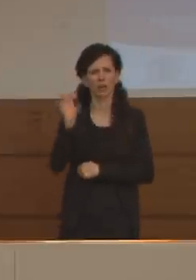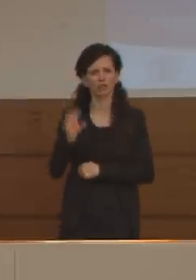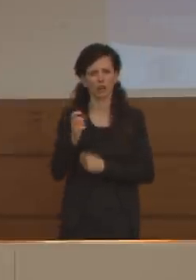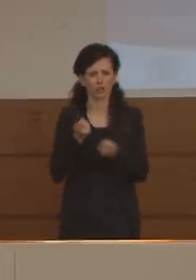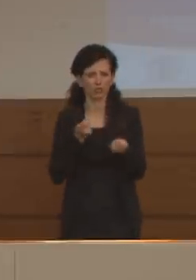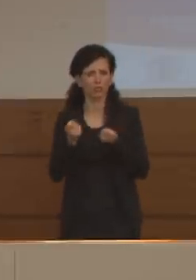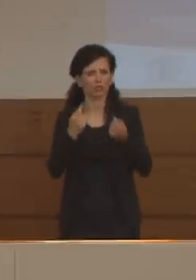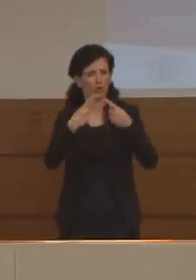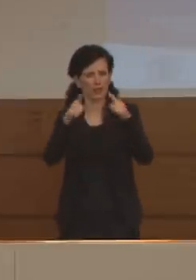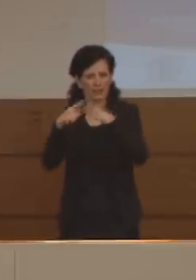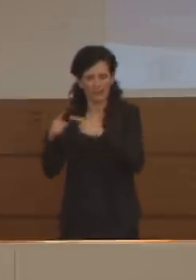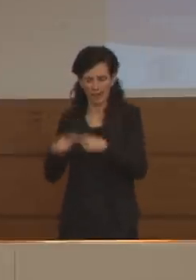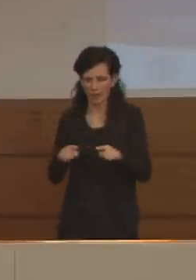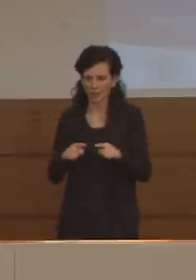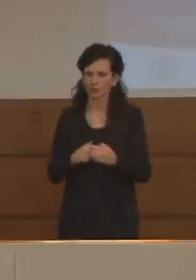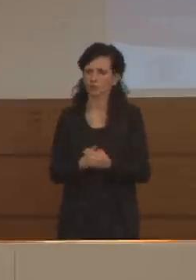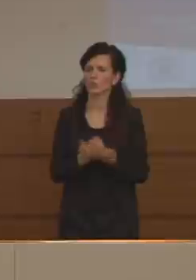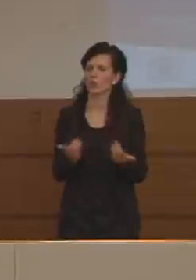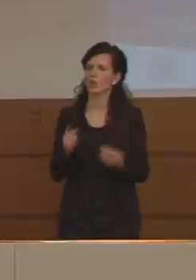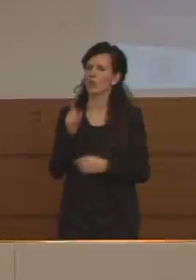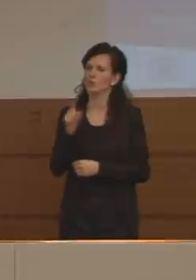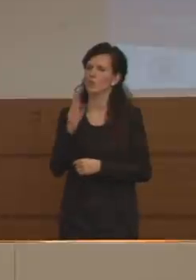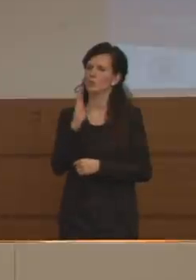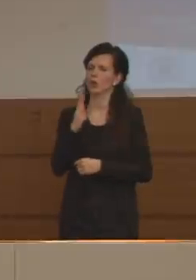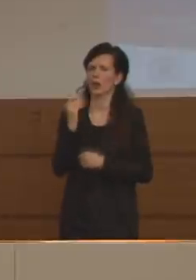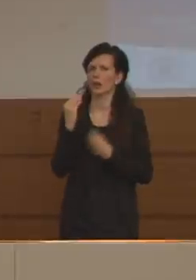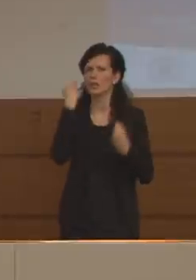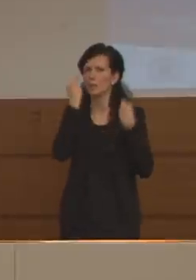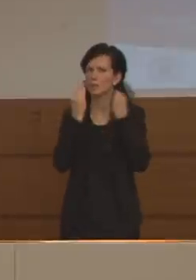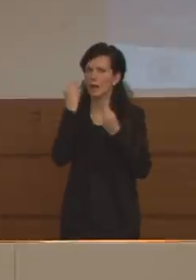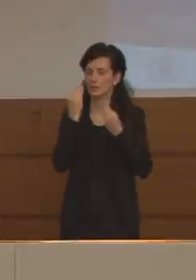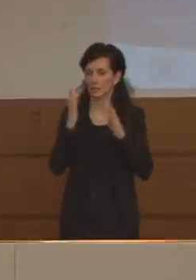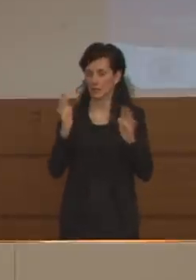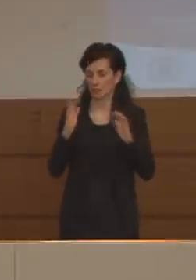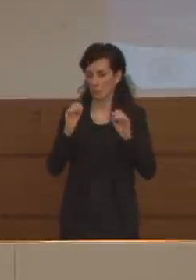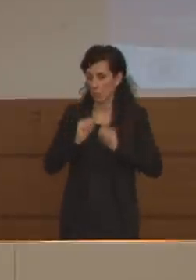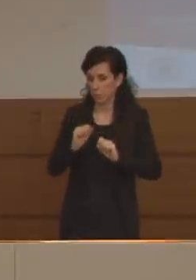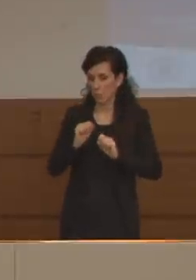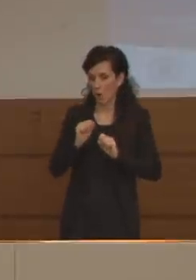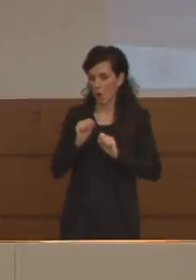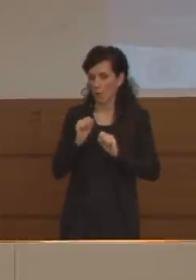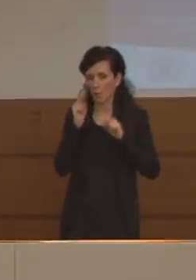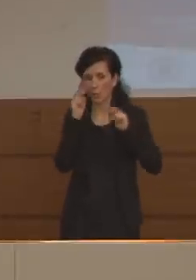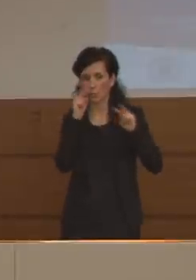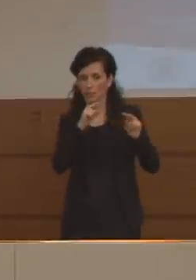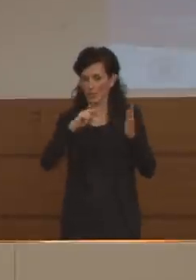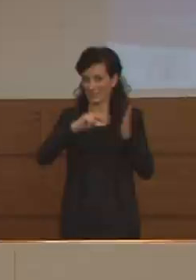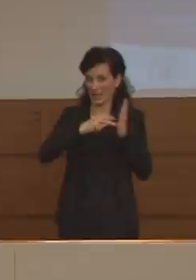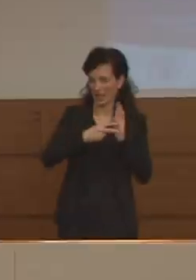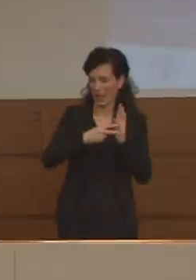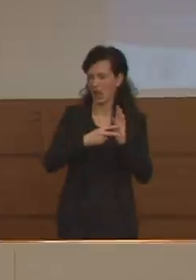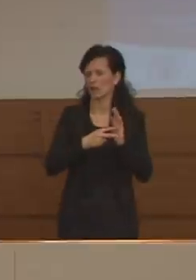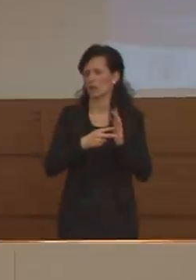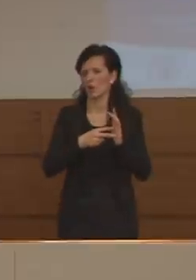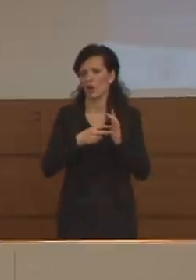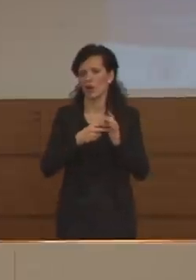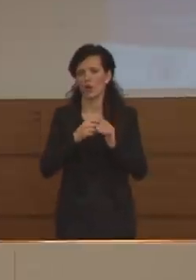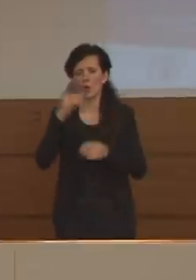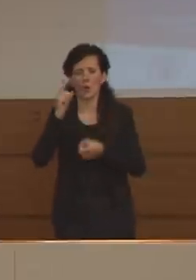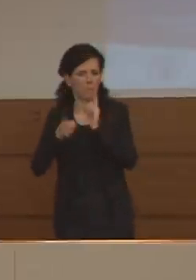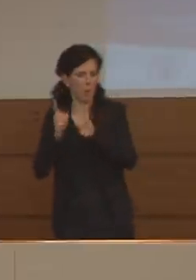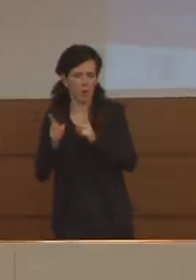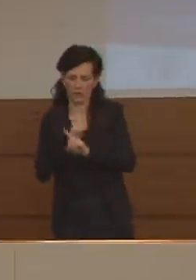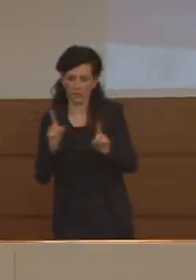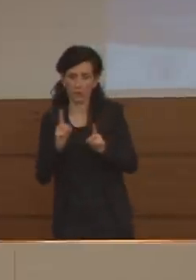cose la prima e se lei ritiene che questo è un parere tecnico capisco non è politico se per le sarebbe meglio in un futuro di fronte a